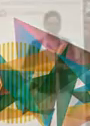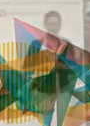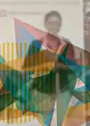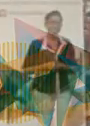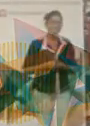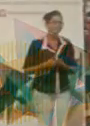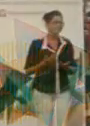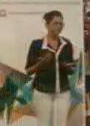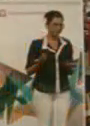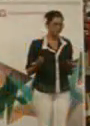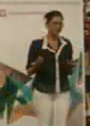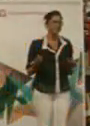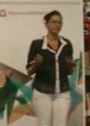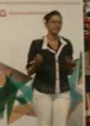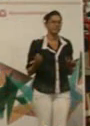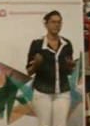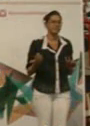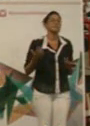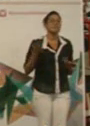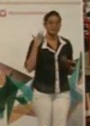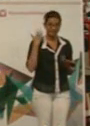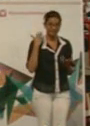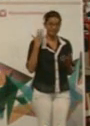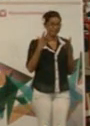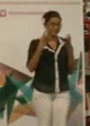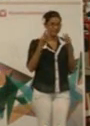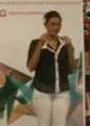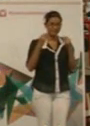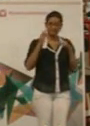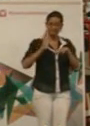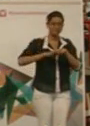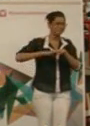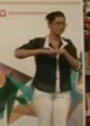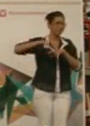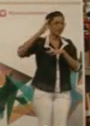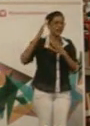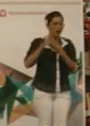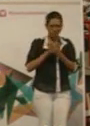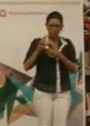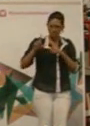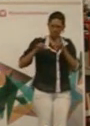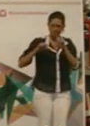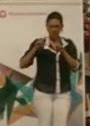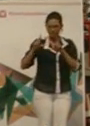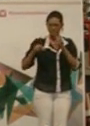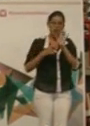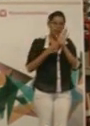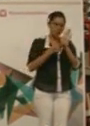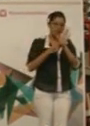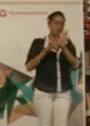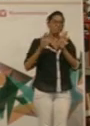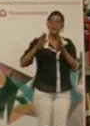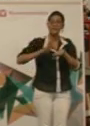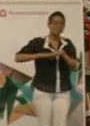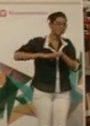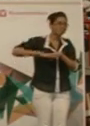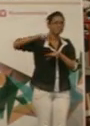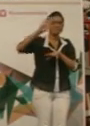Isso aí é só uma pequena amostra, né? Porque houve muitos outros. Esses conflitos desse período da Guerra Fria